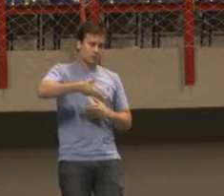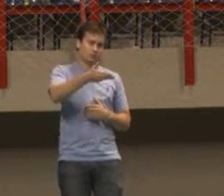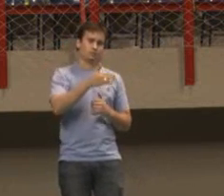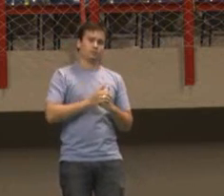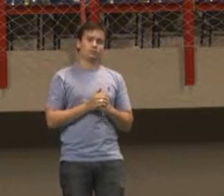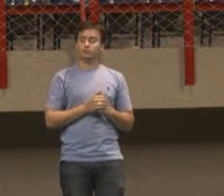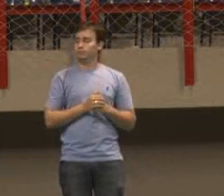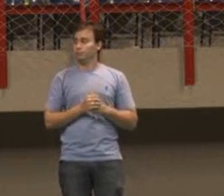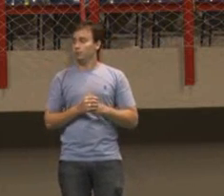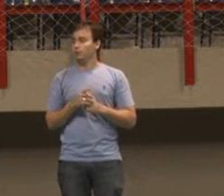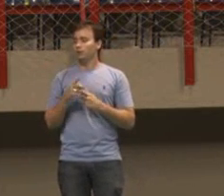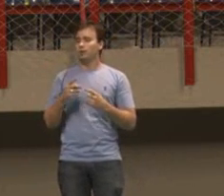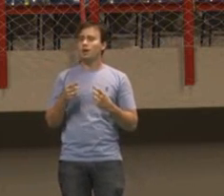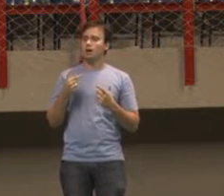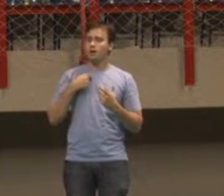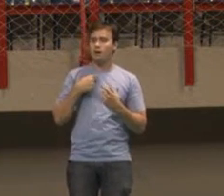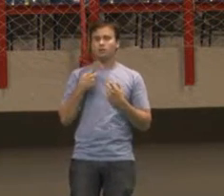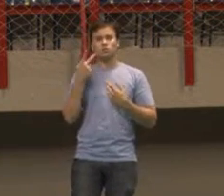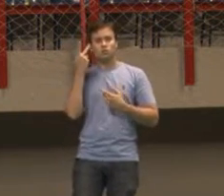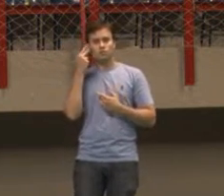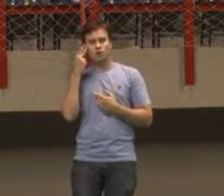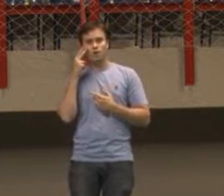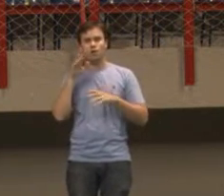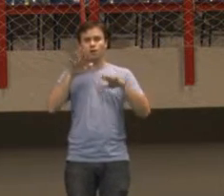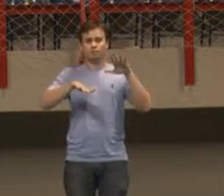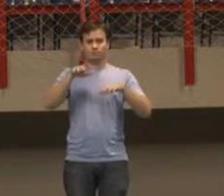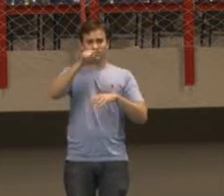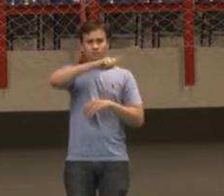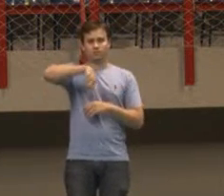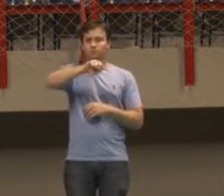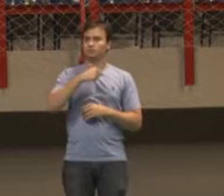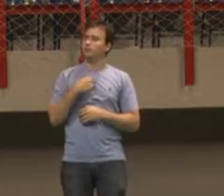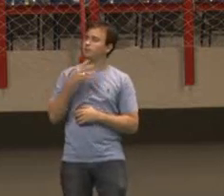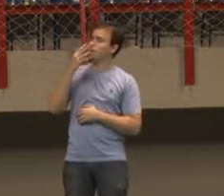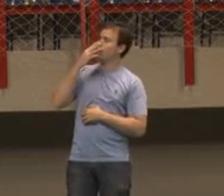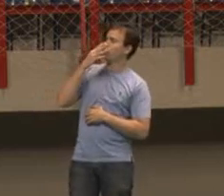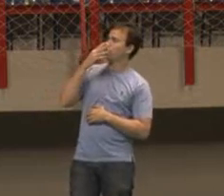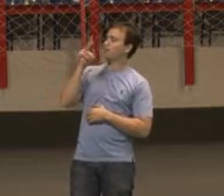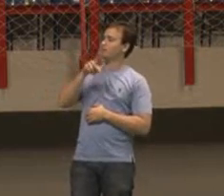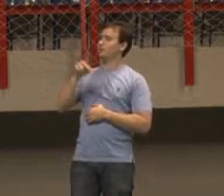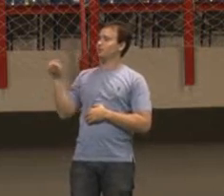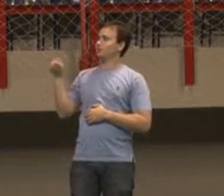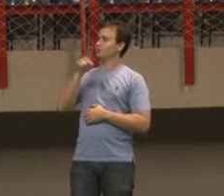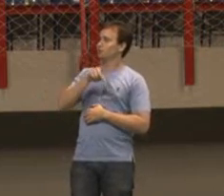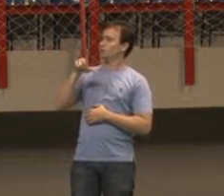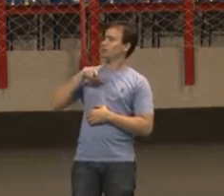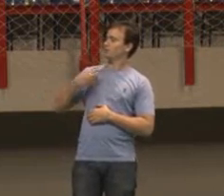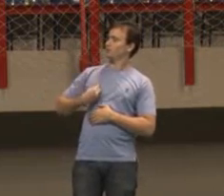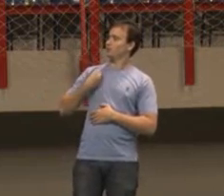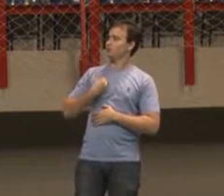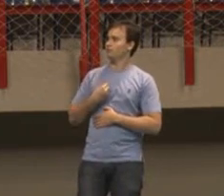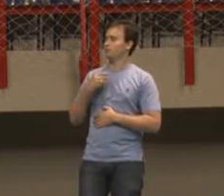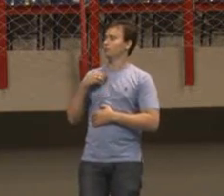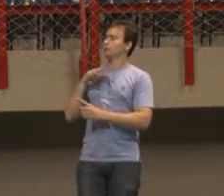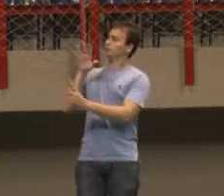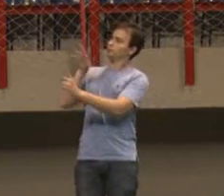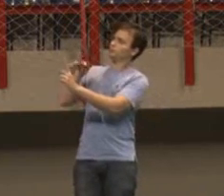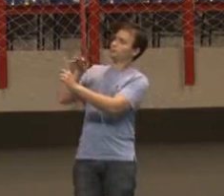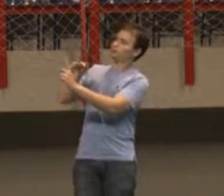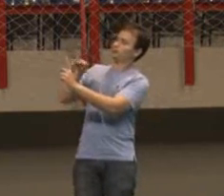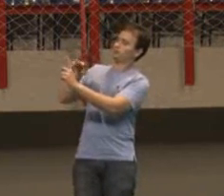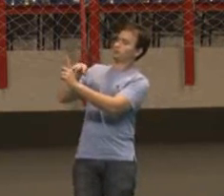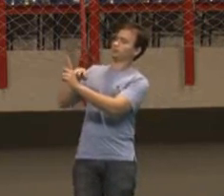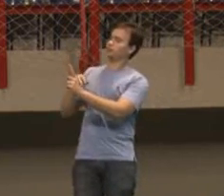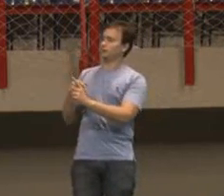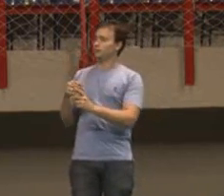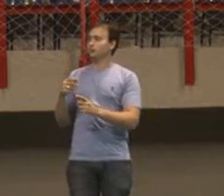vocês. É muito comum que vocês aqui tenham admiração pelos professores que aqui chegam. A admiração maior é a que eu